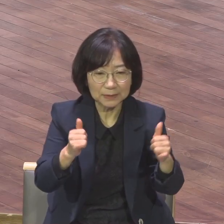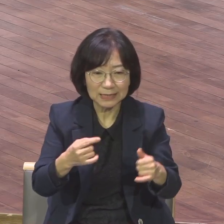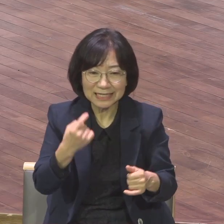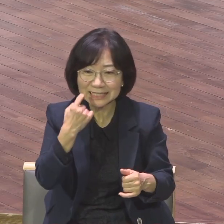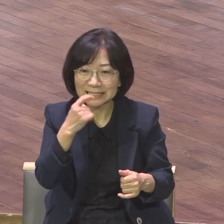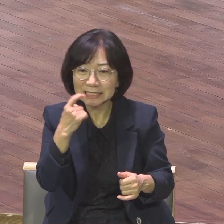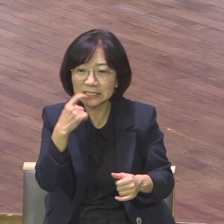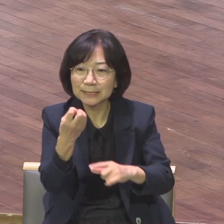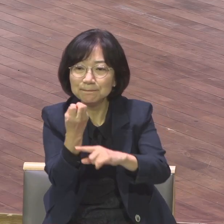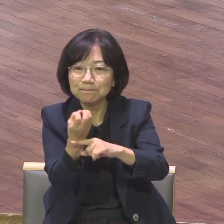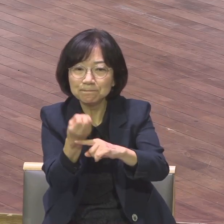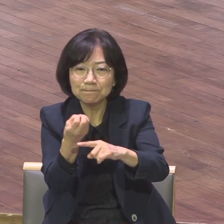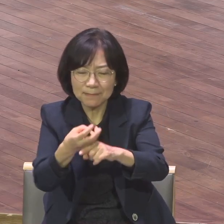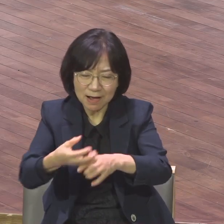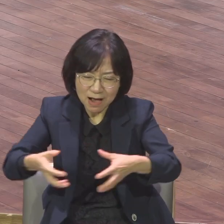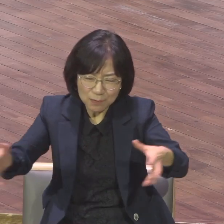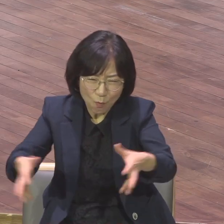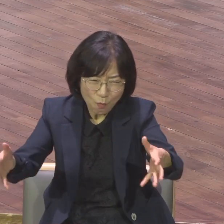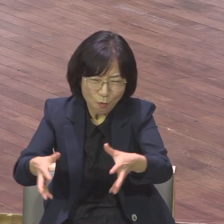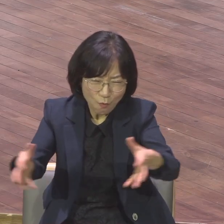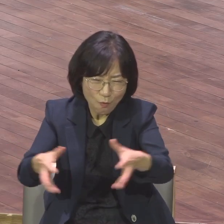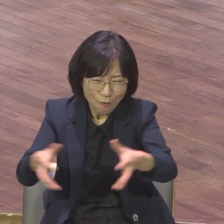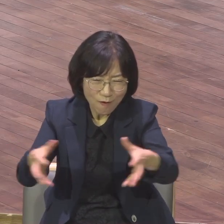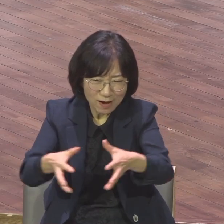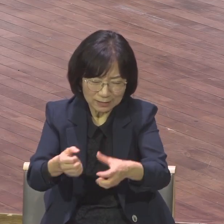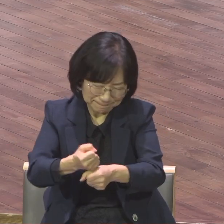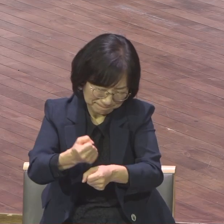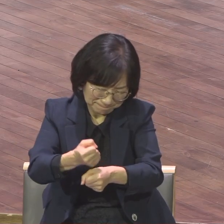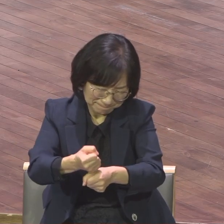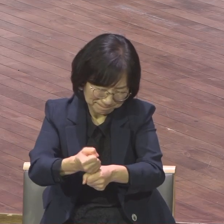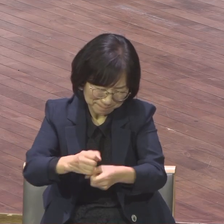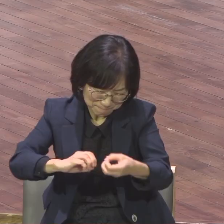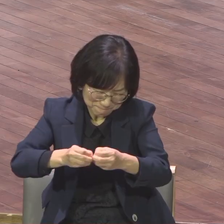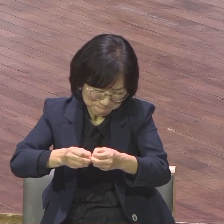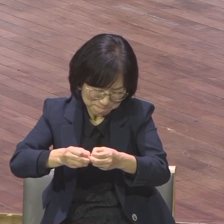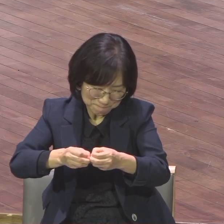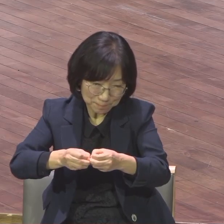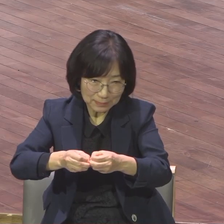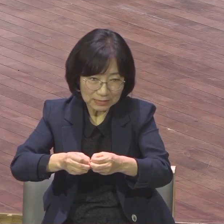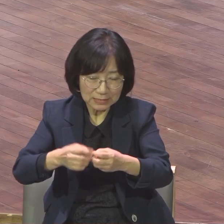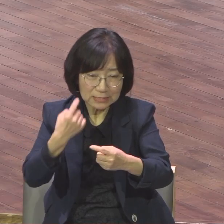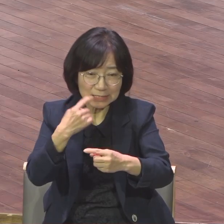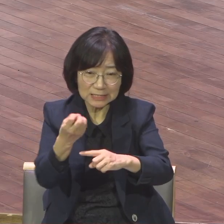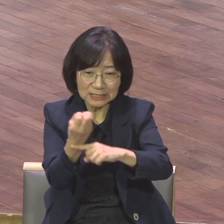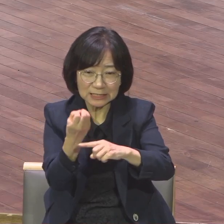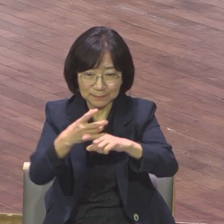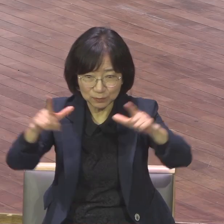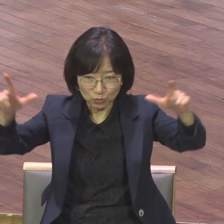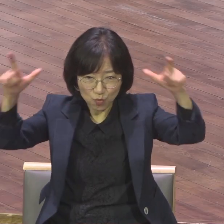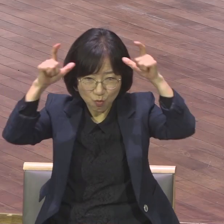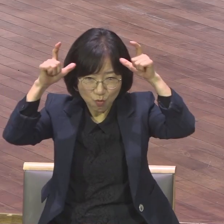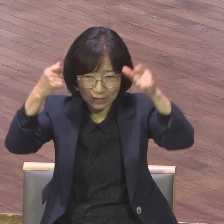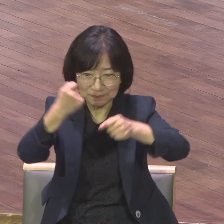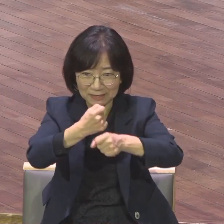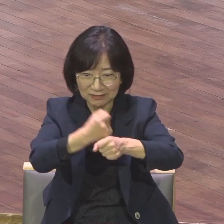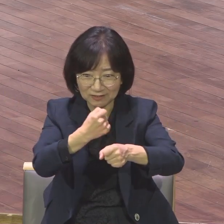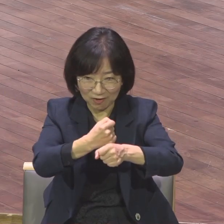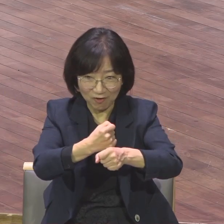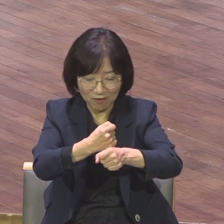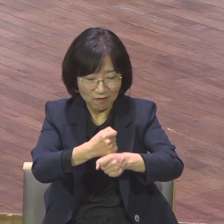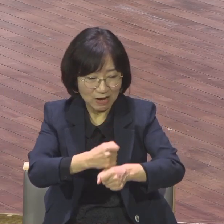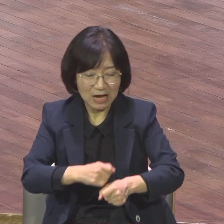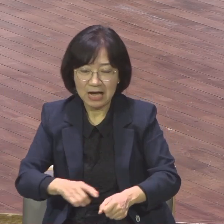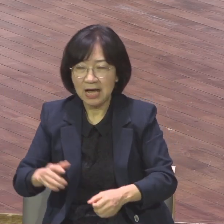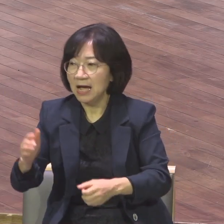백성들을 보고 하나님이 화가 나고 이 완악한 그동안에 가난